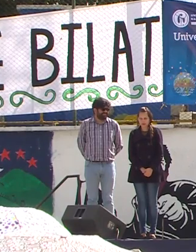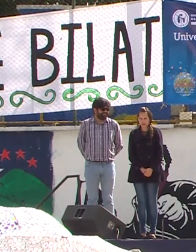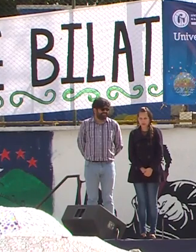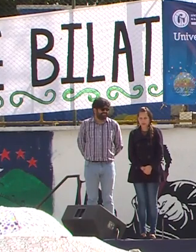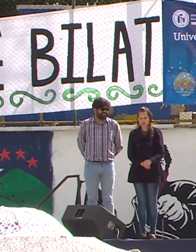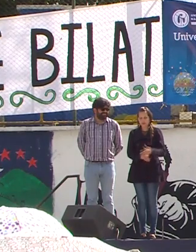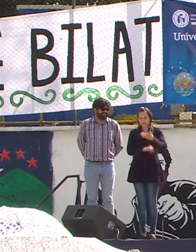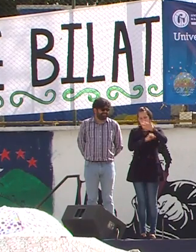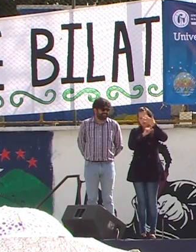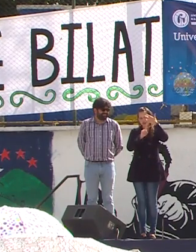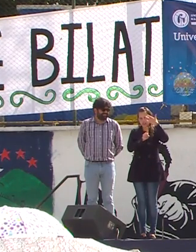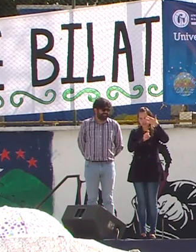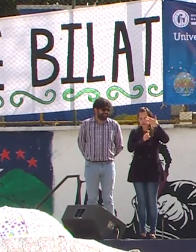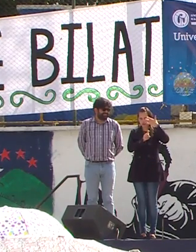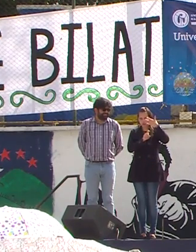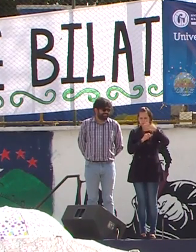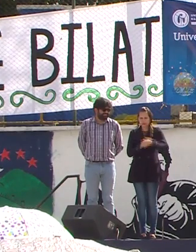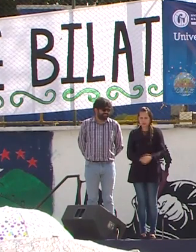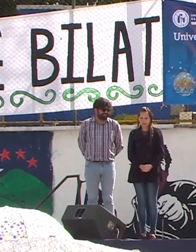Sexto,